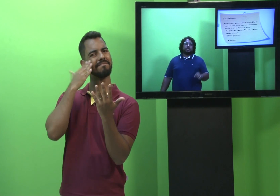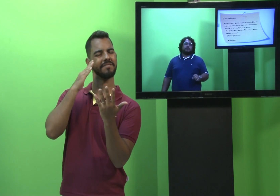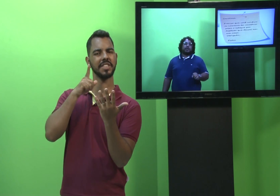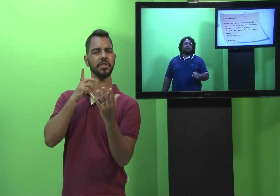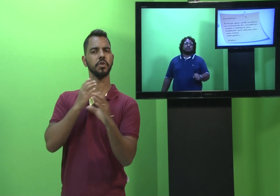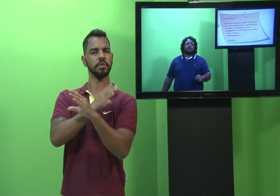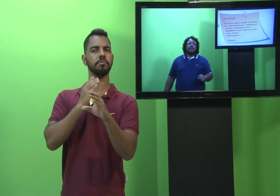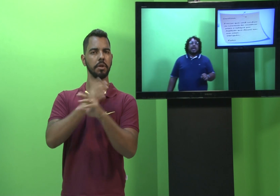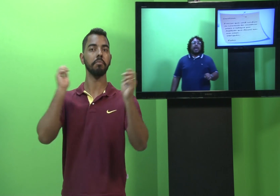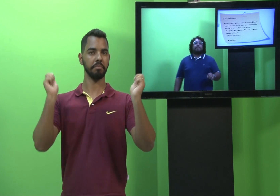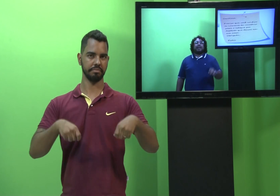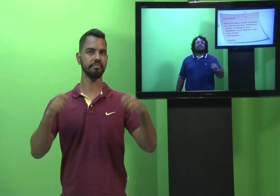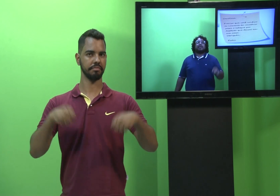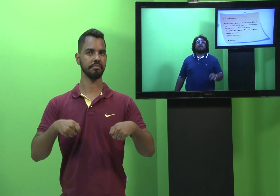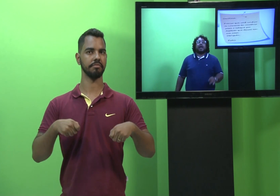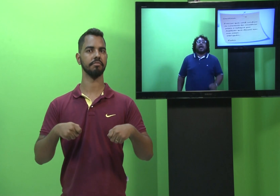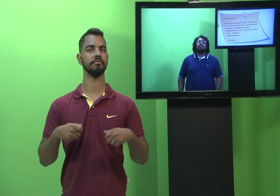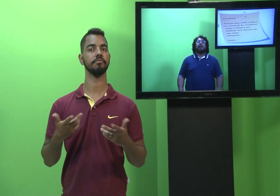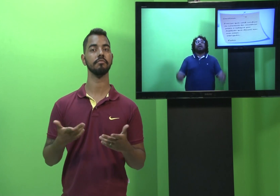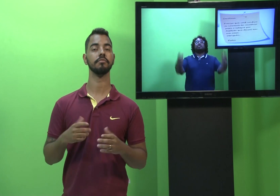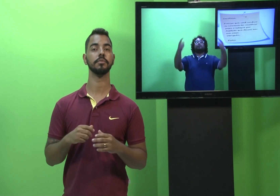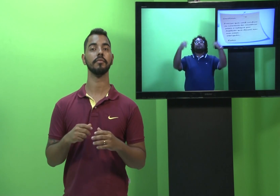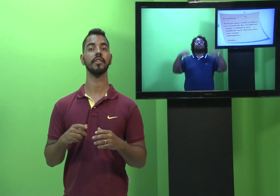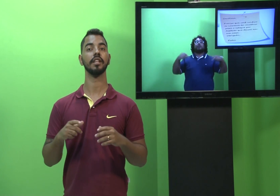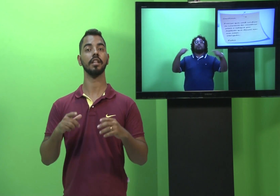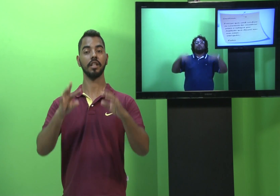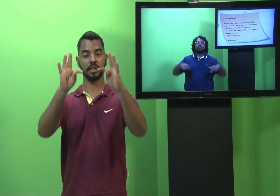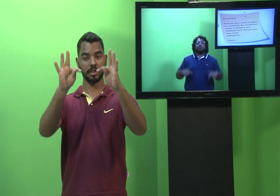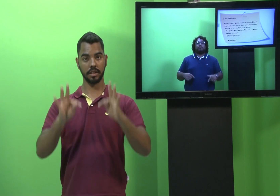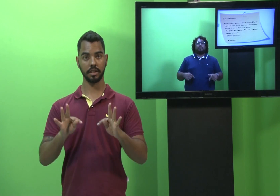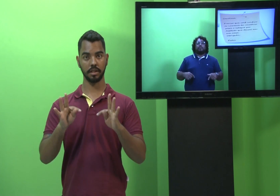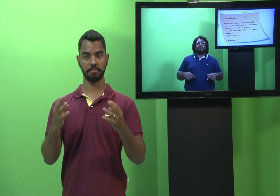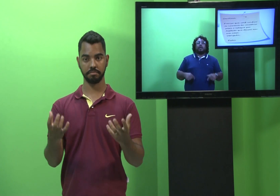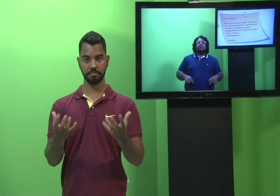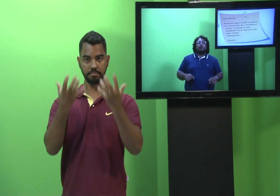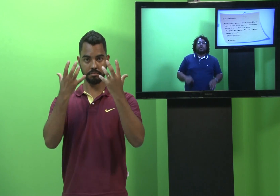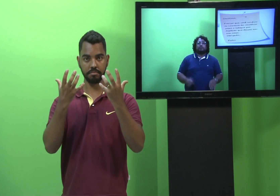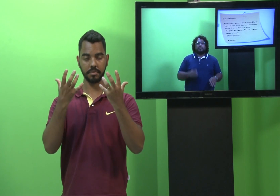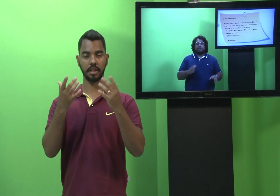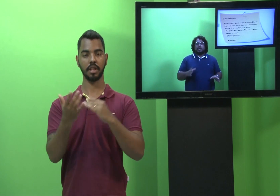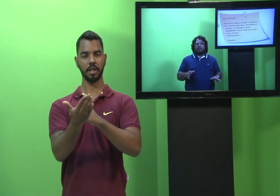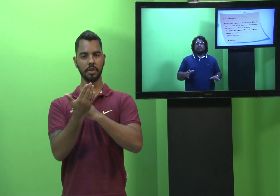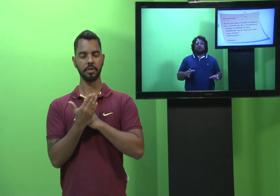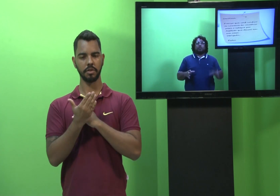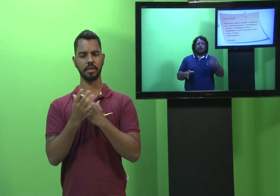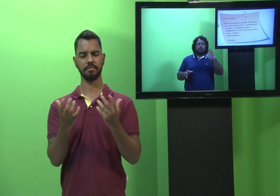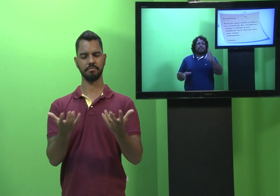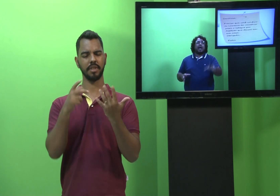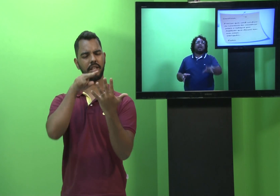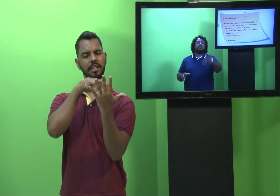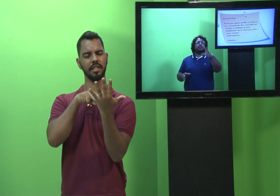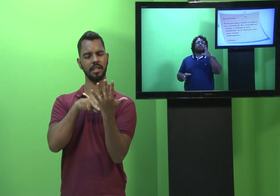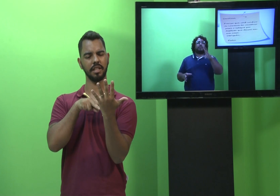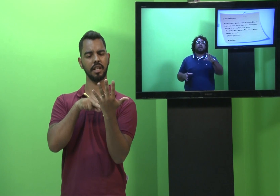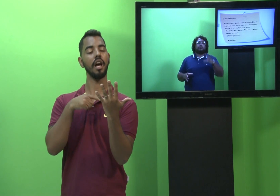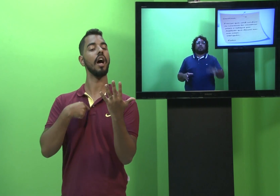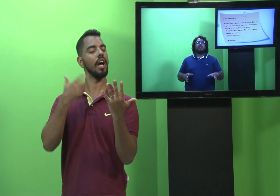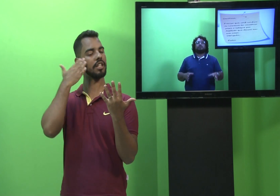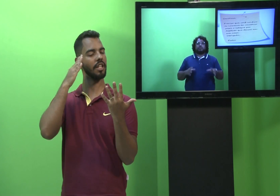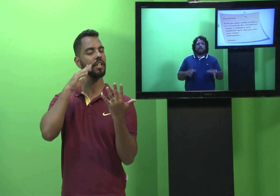muitas vezes, representa a imagem do seu emissor. Por isso, você deve tomar cuidado ao expressar no texto